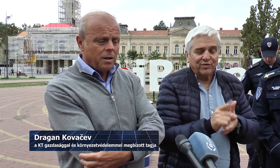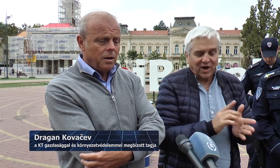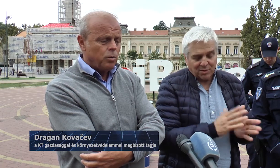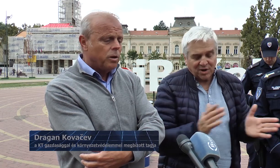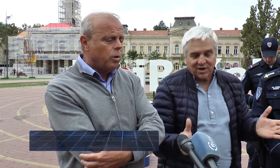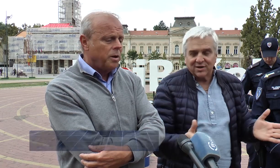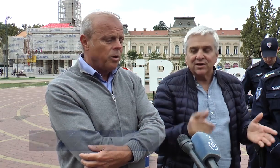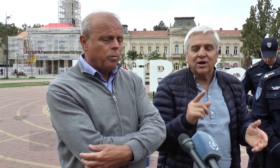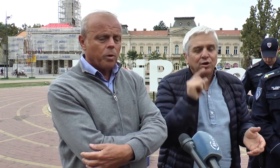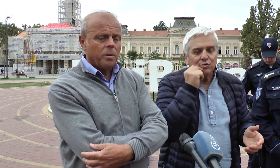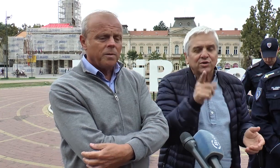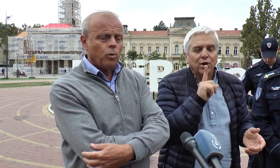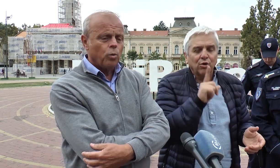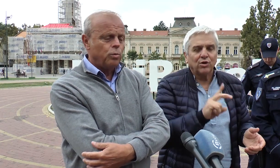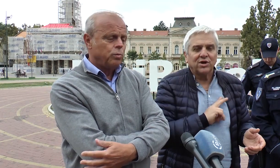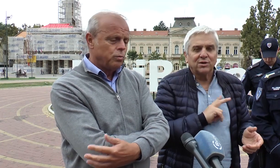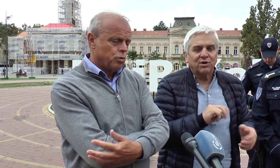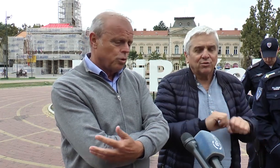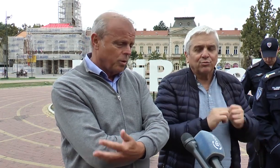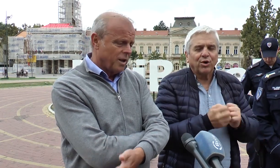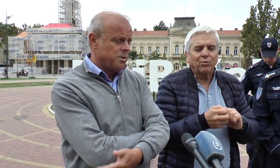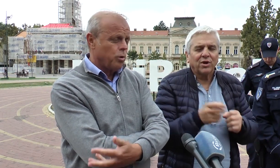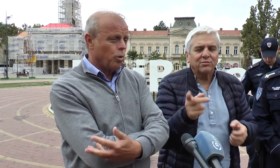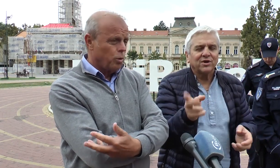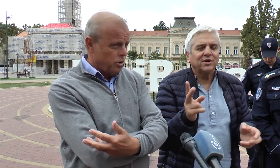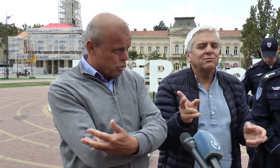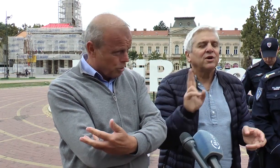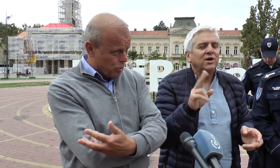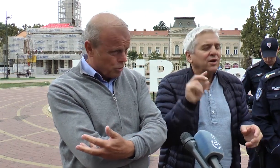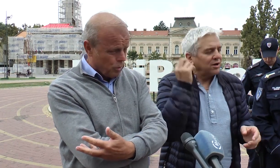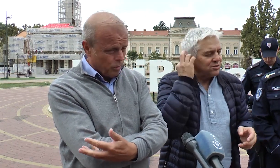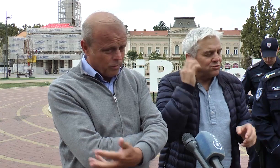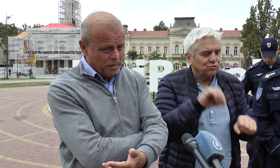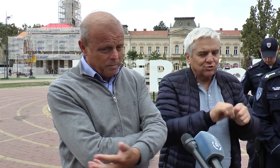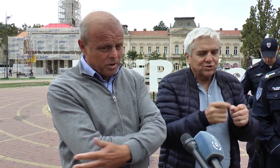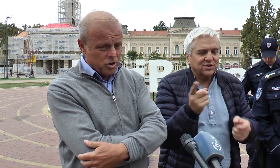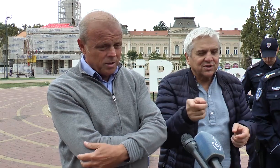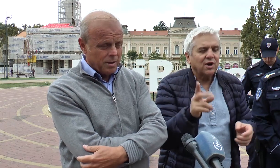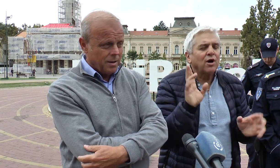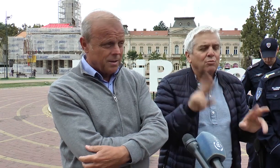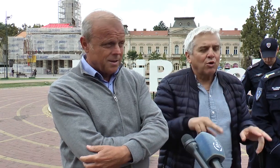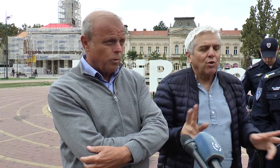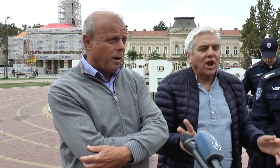fontos is. És ez a szám is jelentős, hogy az emberek a legrövidebb időn belül értesíteni tudják a